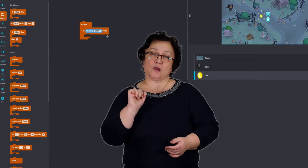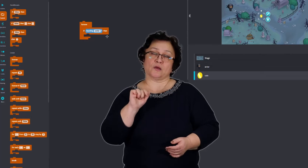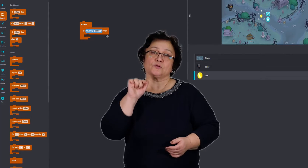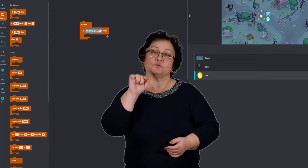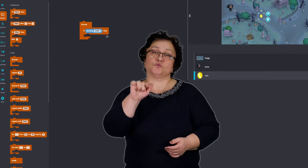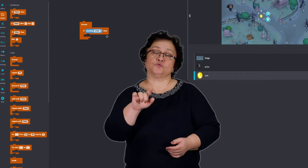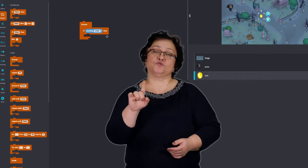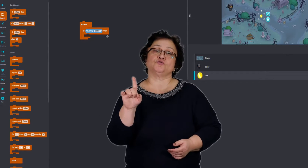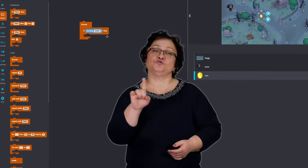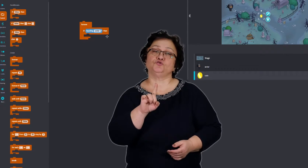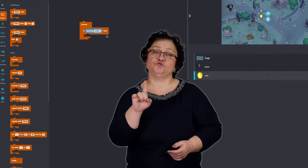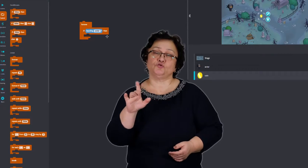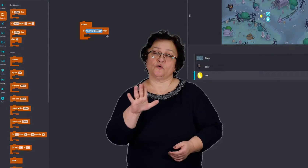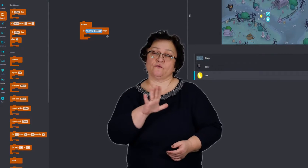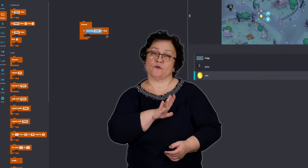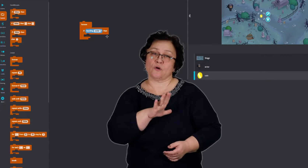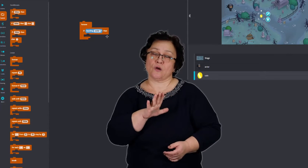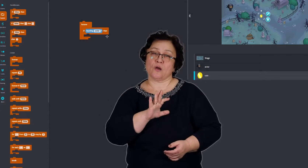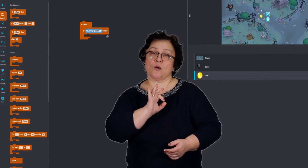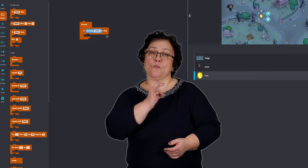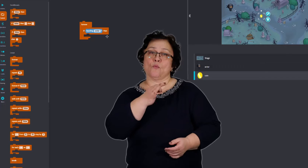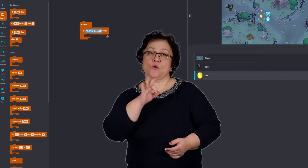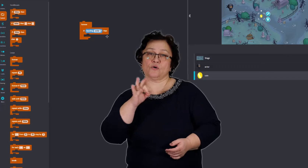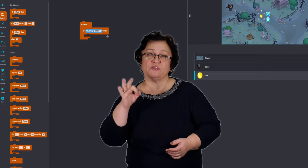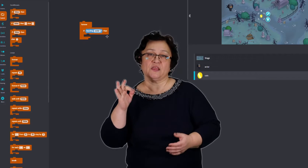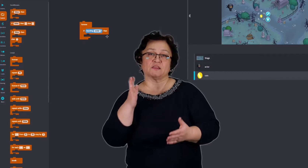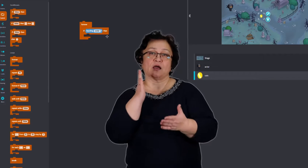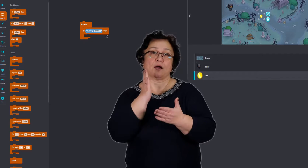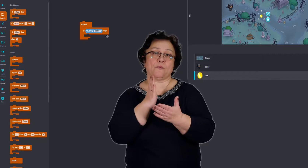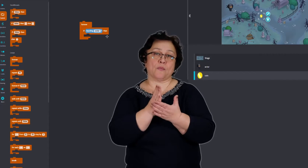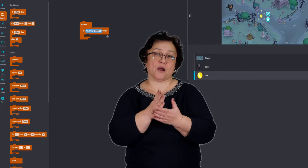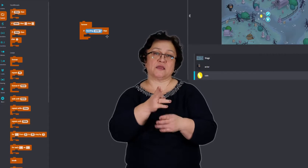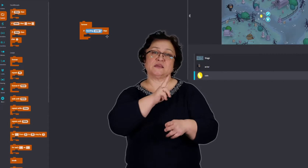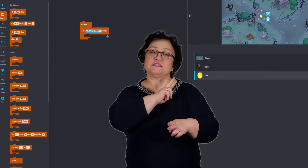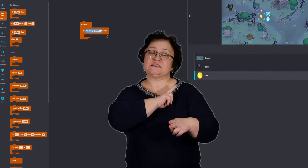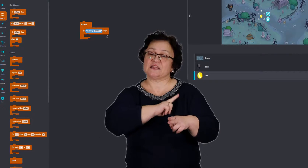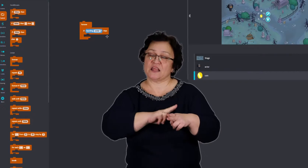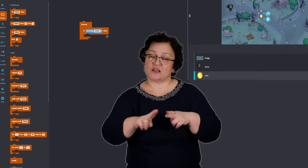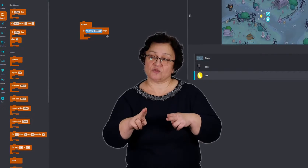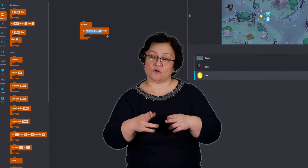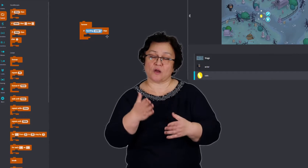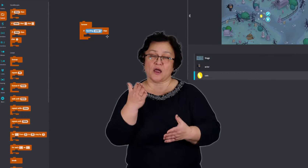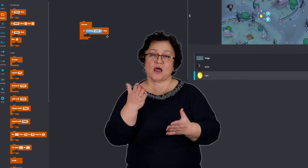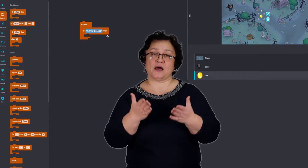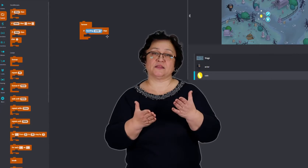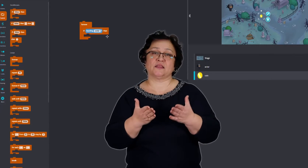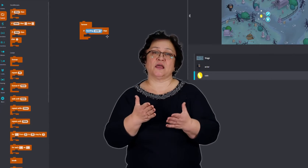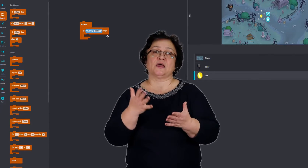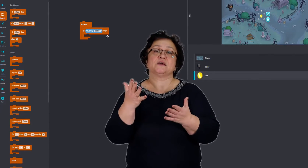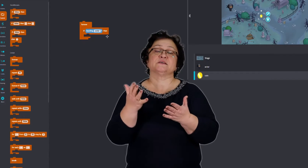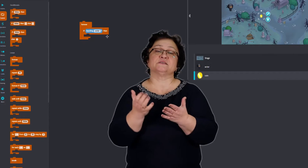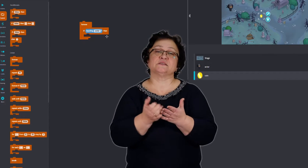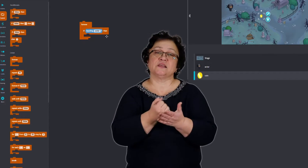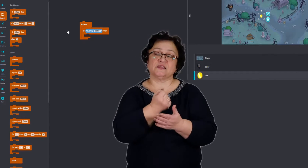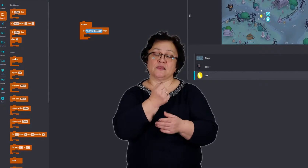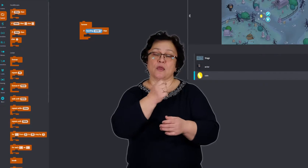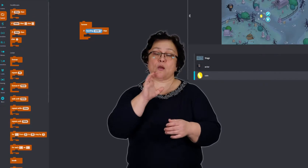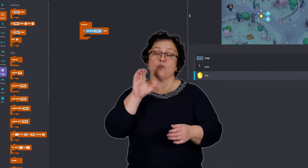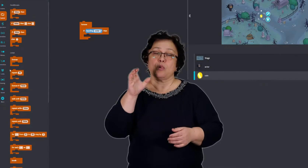Тоді що відбувається? Монетка має зникнути. А де нам знайти блок